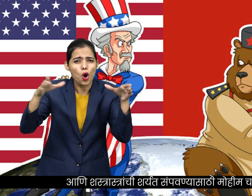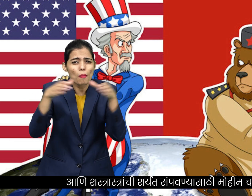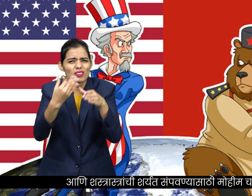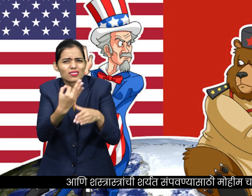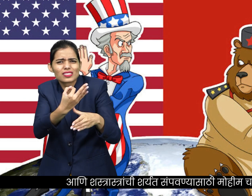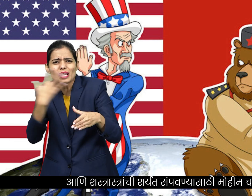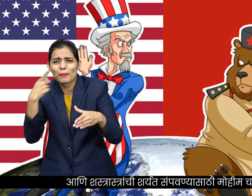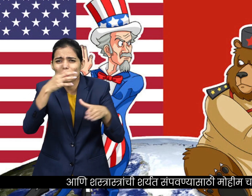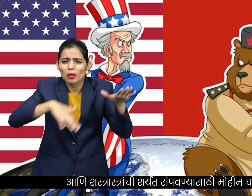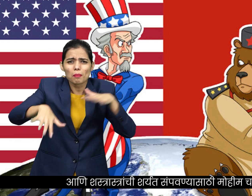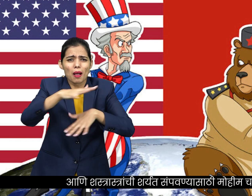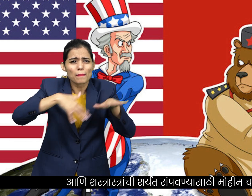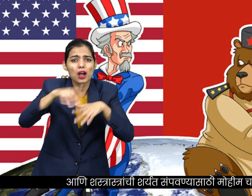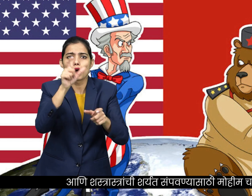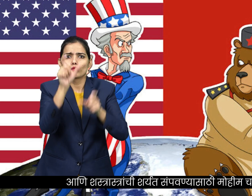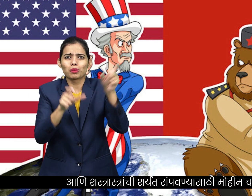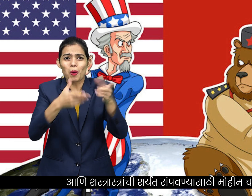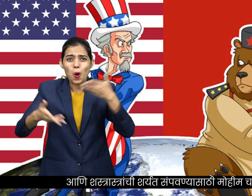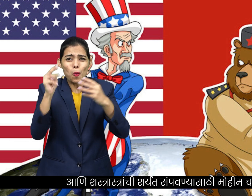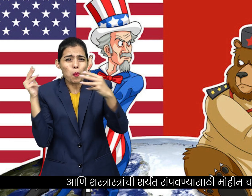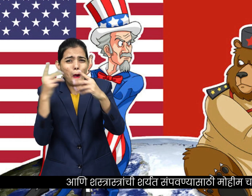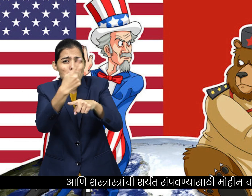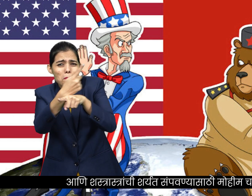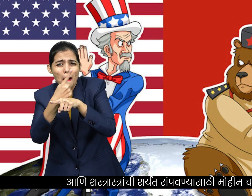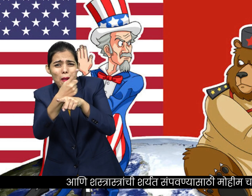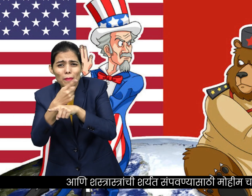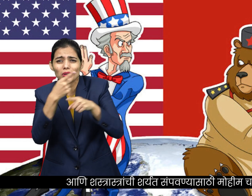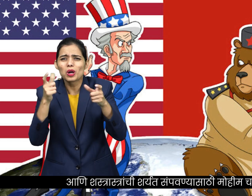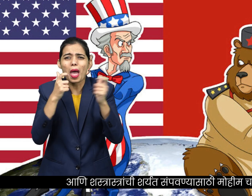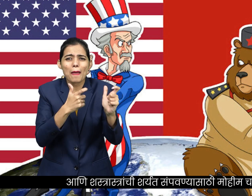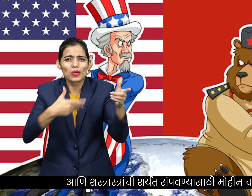आणि शस्त्रास्त्रांची शर्यत संपवण्यासाठी मोहीम चालवली.